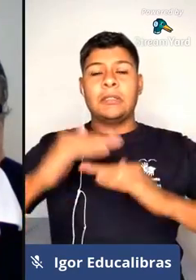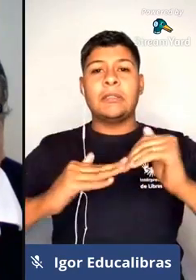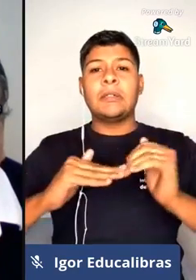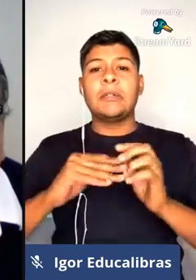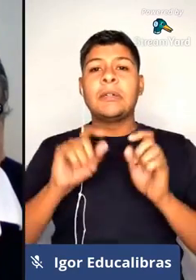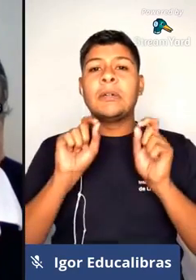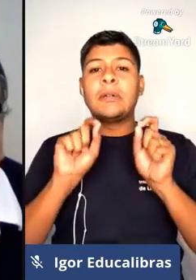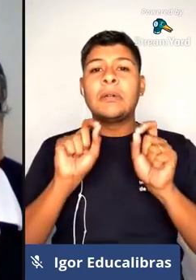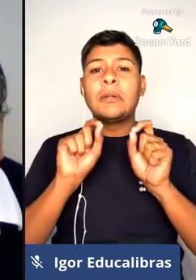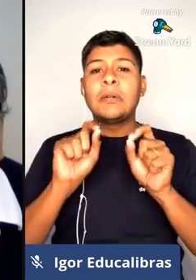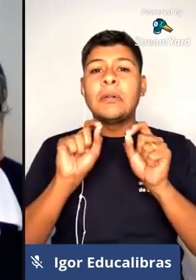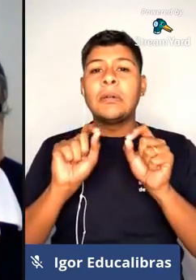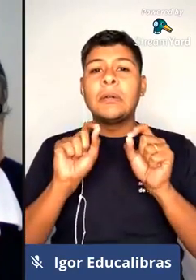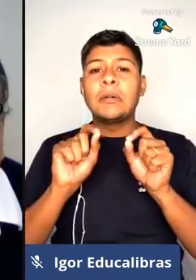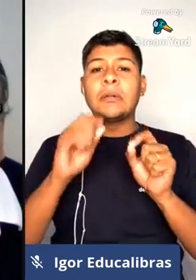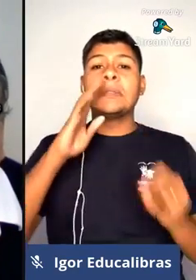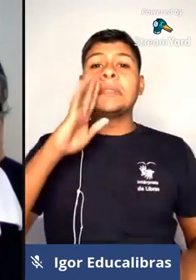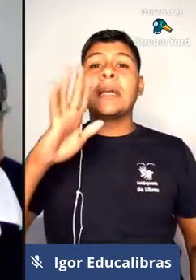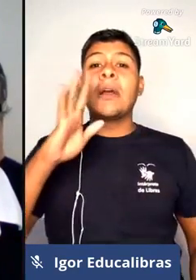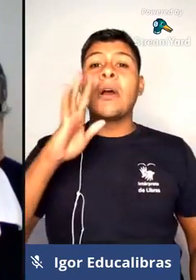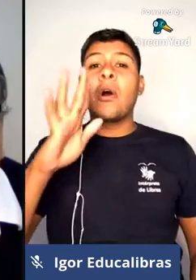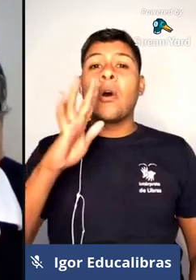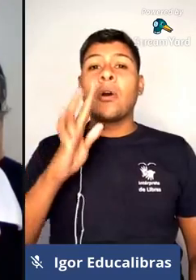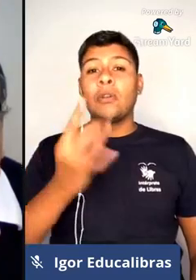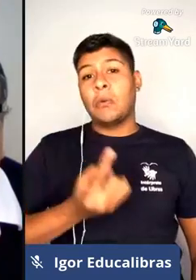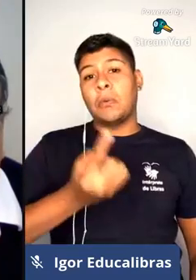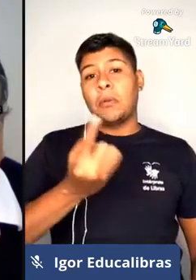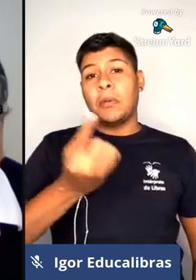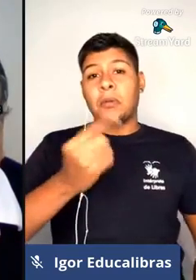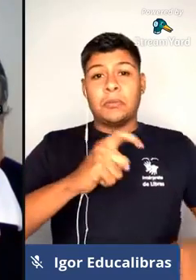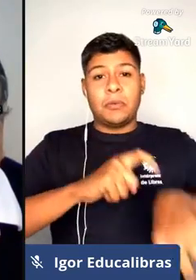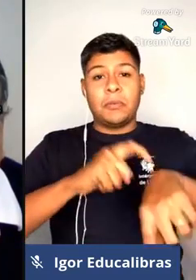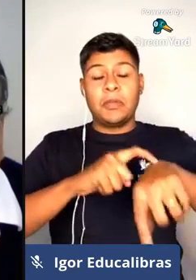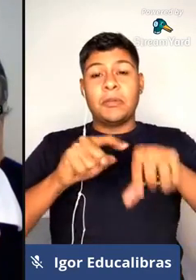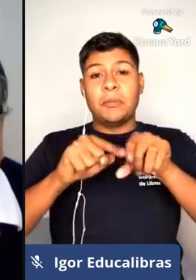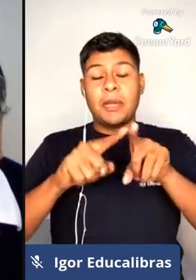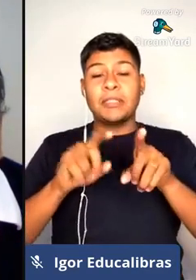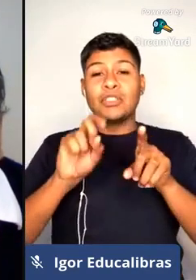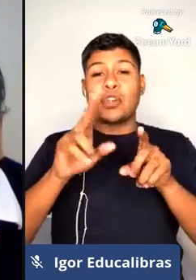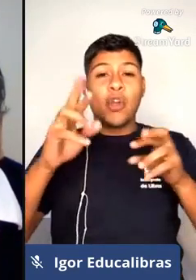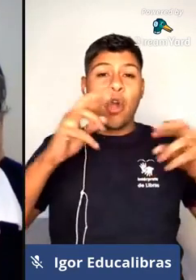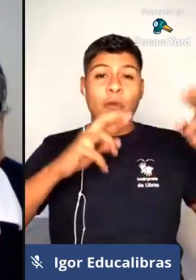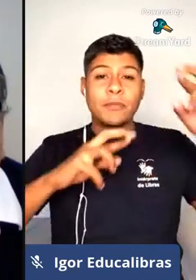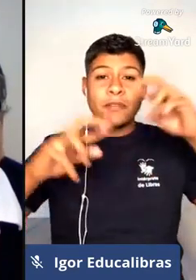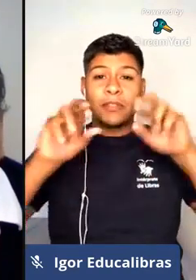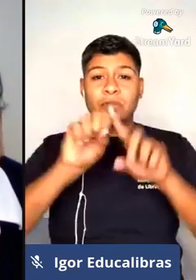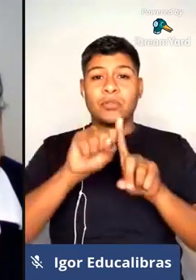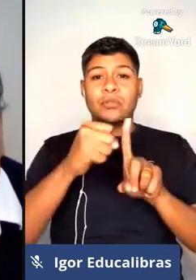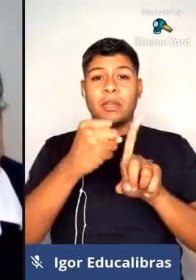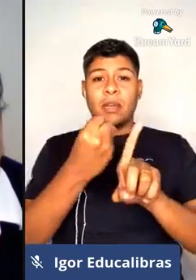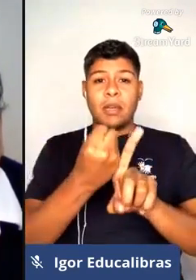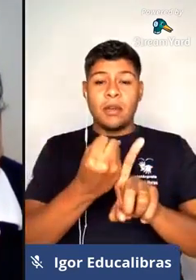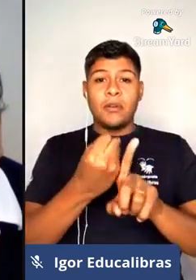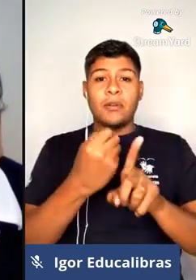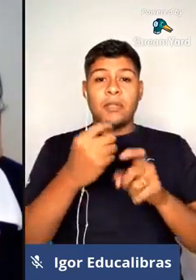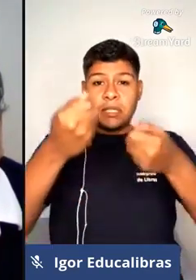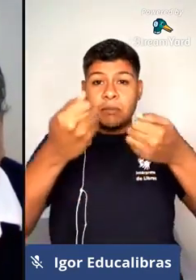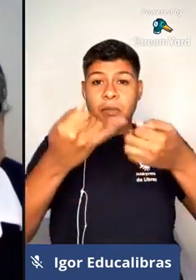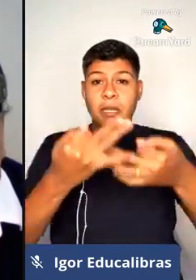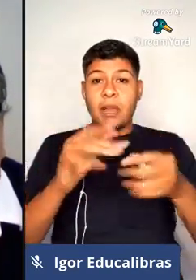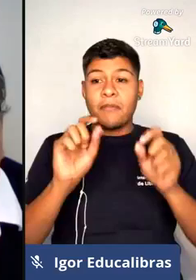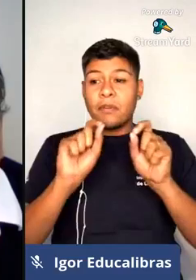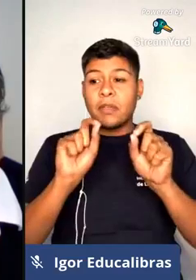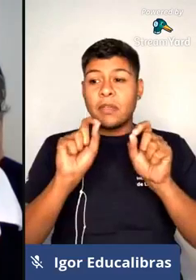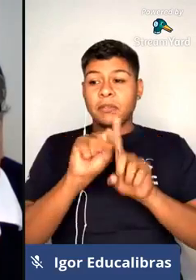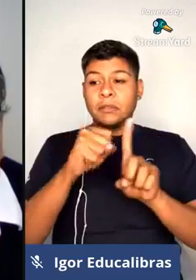muito teórico no primeiro momento, mas era mais um observador social. Ele dizia que a